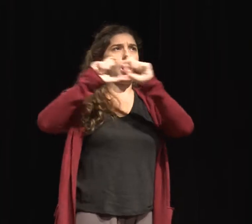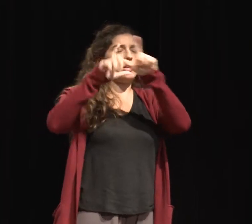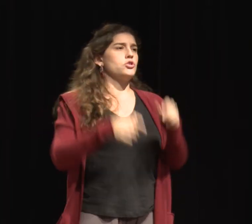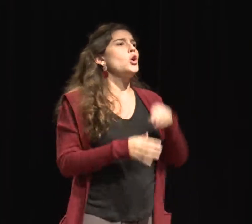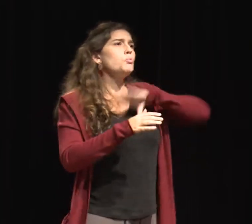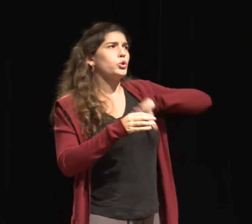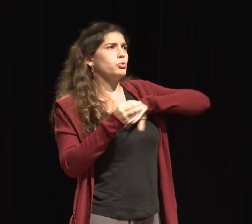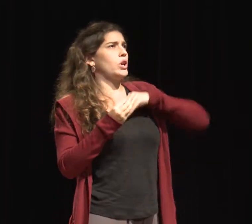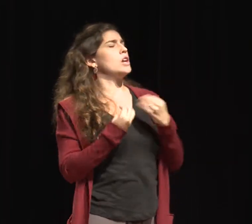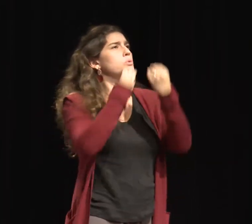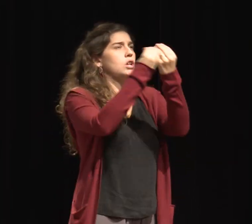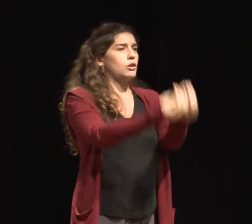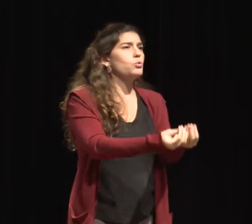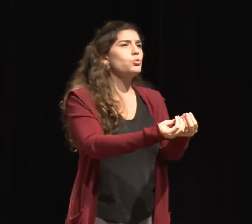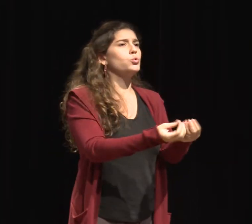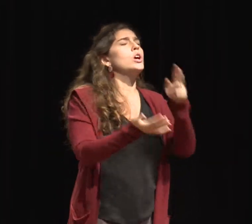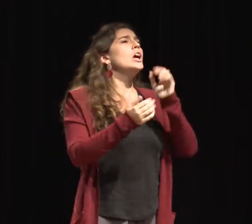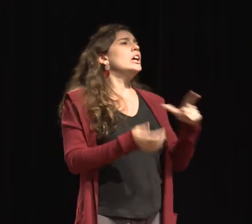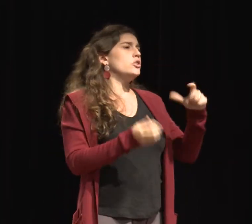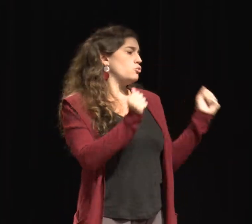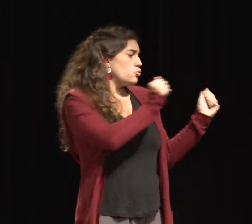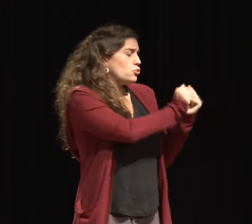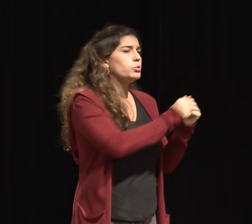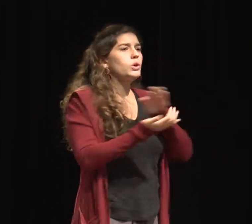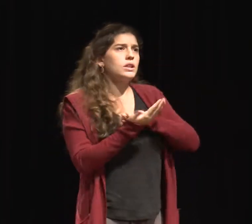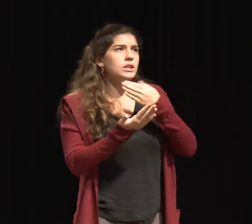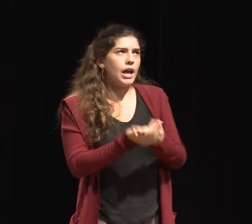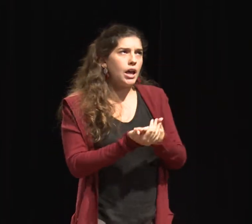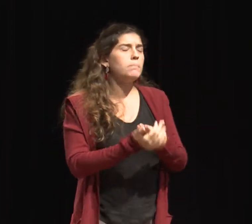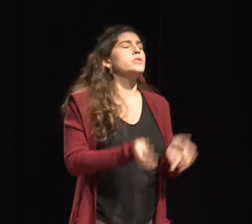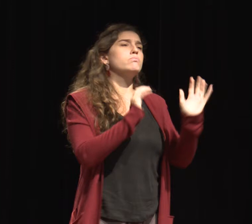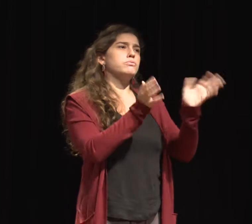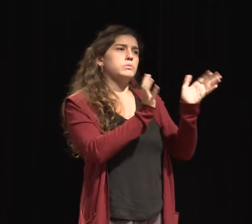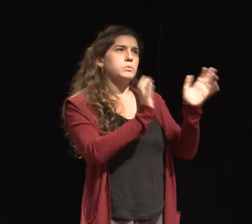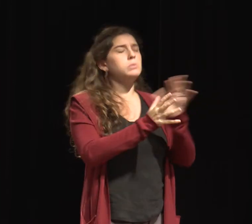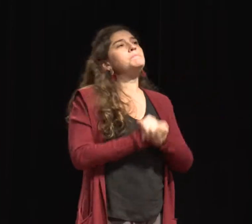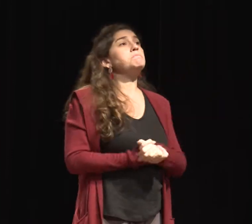Eu mandava por e-mail os slides em português, junto com o intérprete.